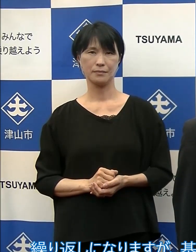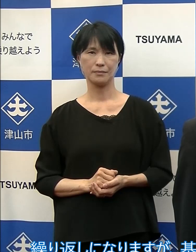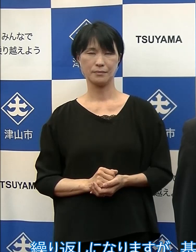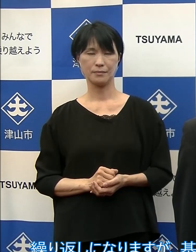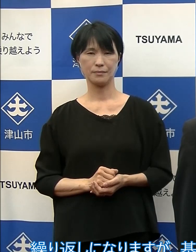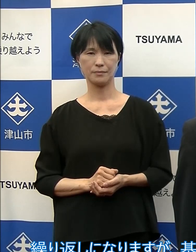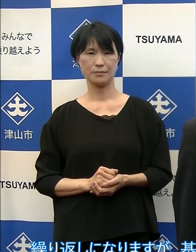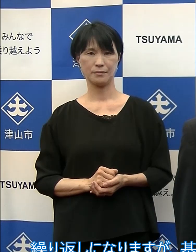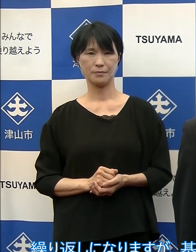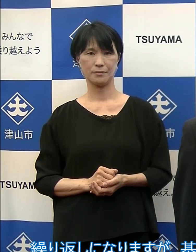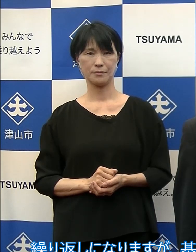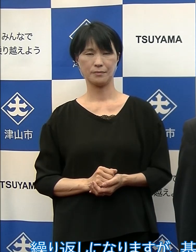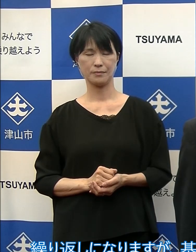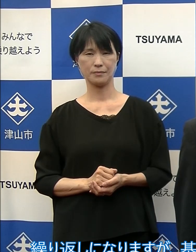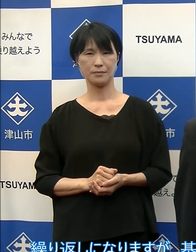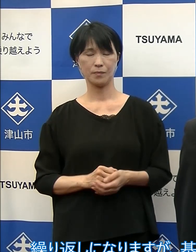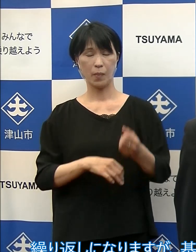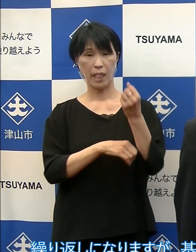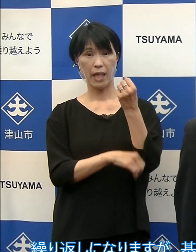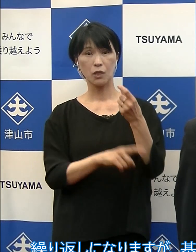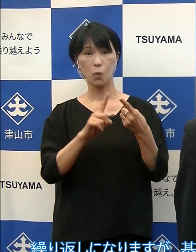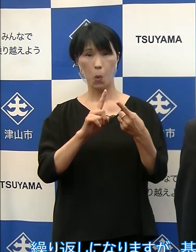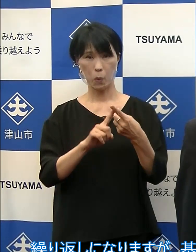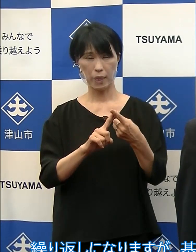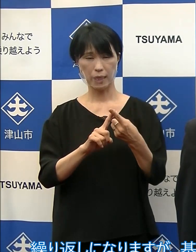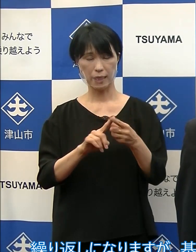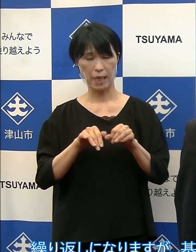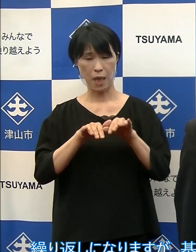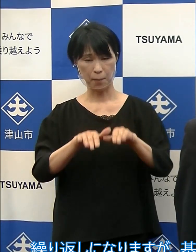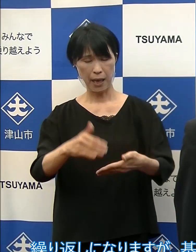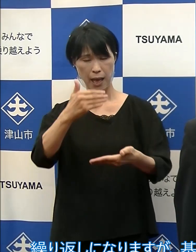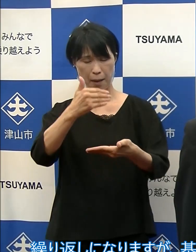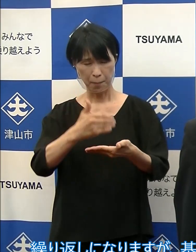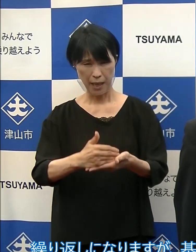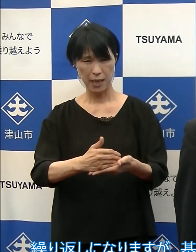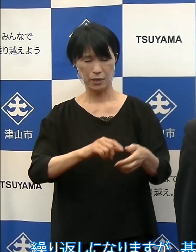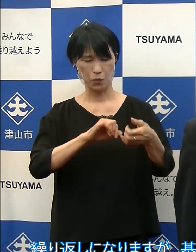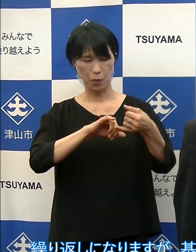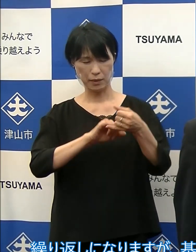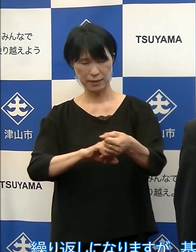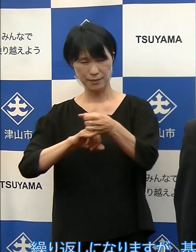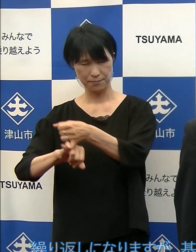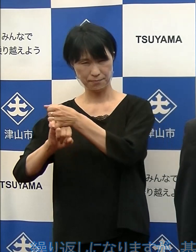繰り返しになりますが、基本的な感染予防対策を徹底する